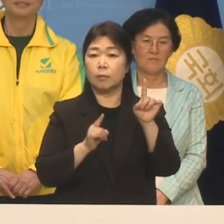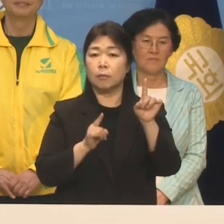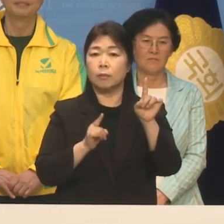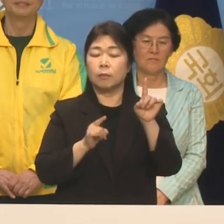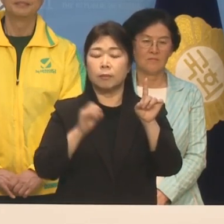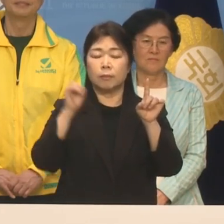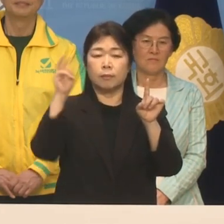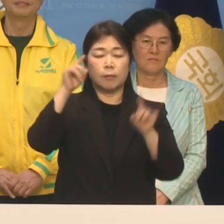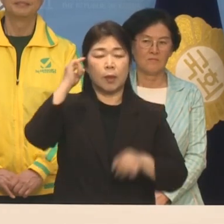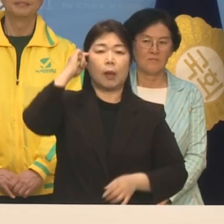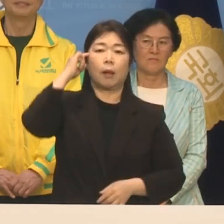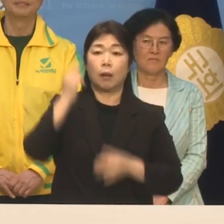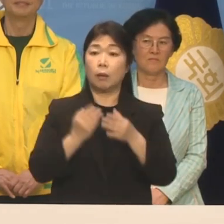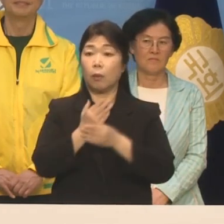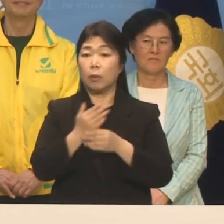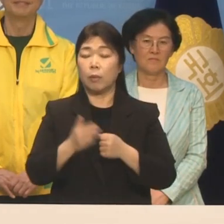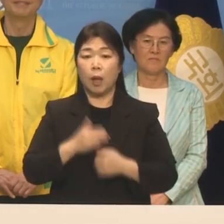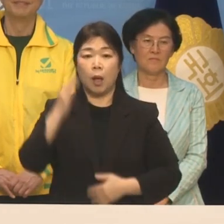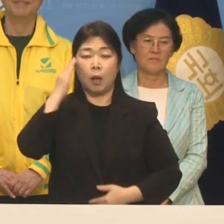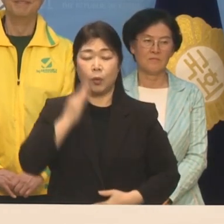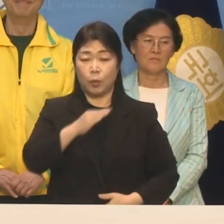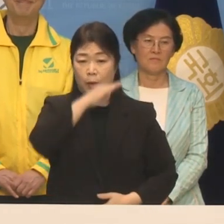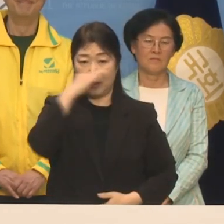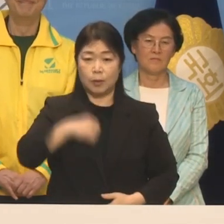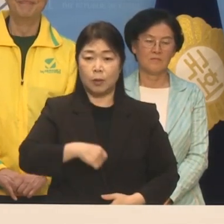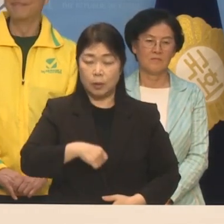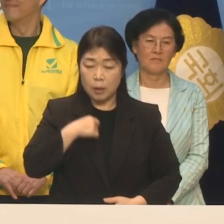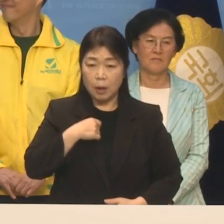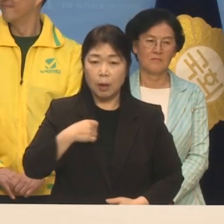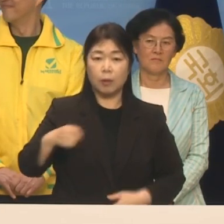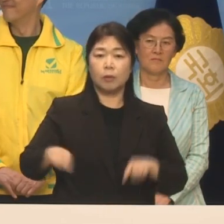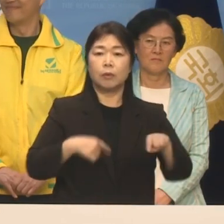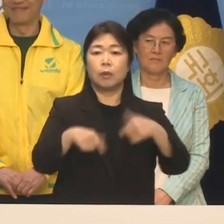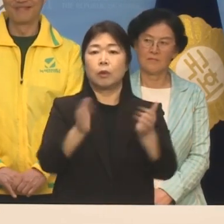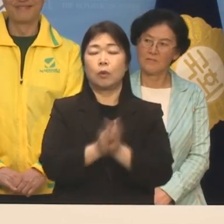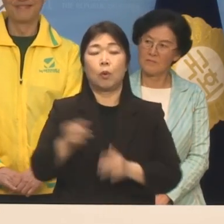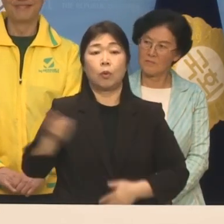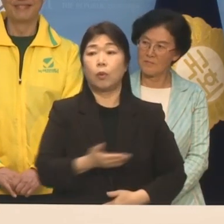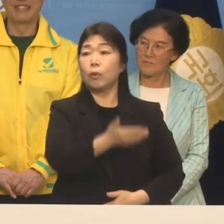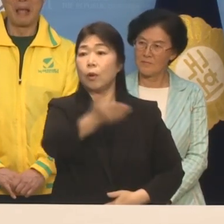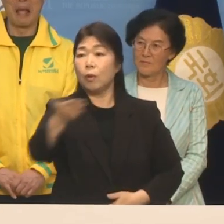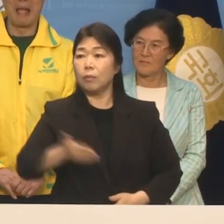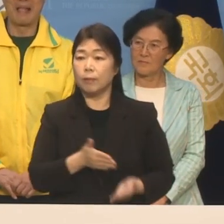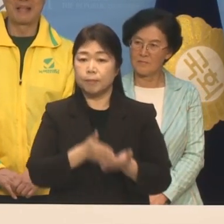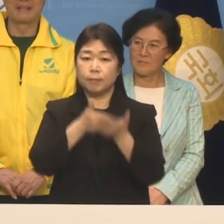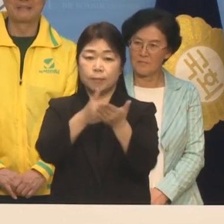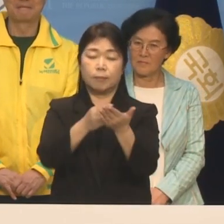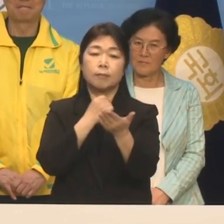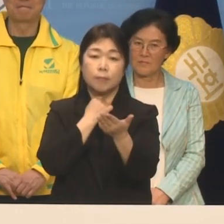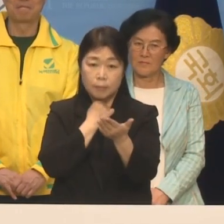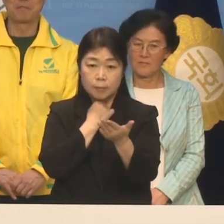갑자기 떠올라서 녹색 정의당과 여러 기자님들한테 제안을 드리고 싶습니다.